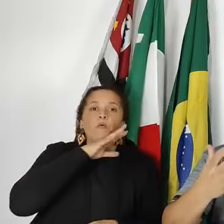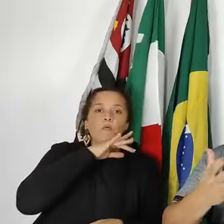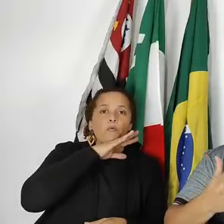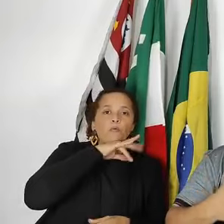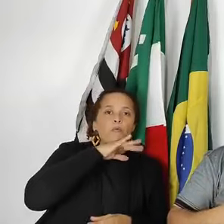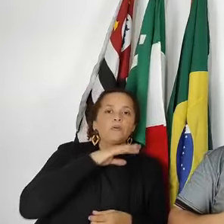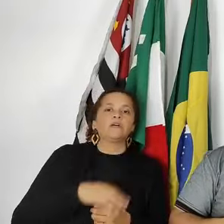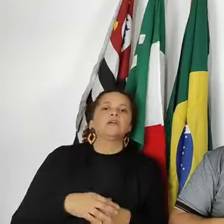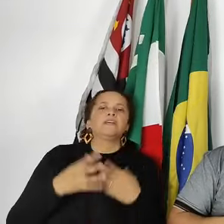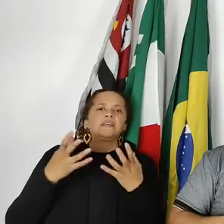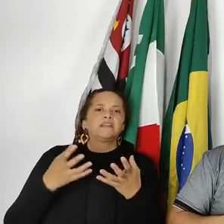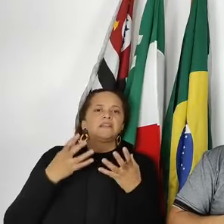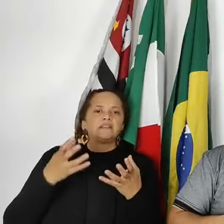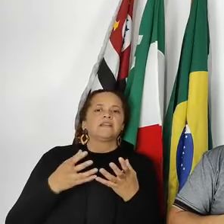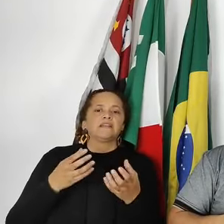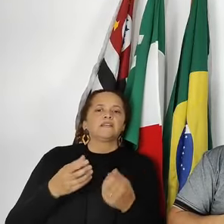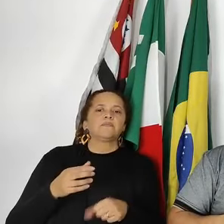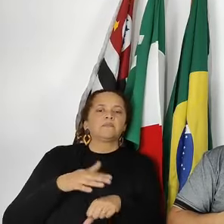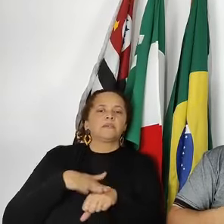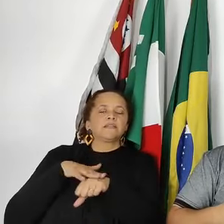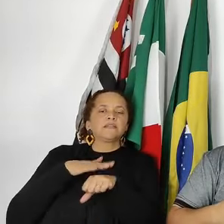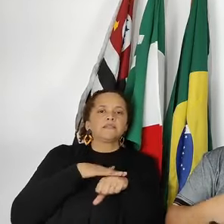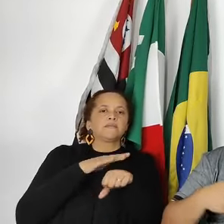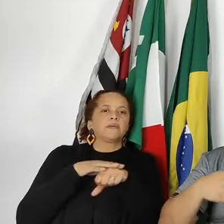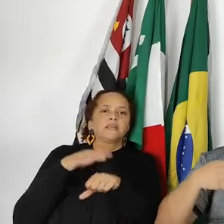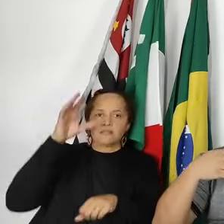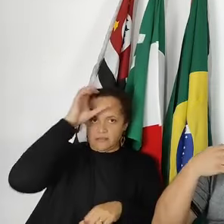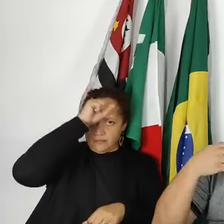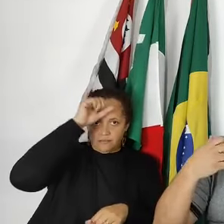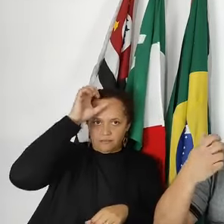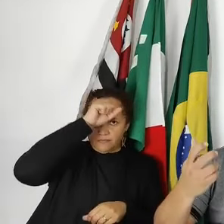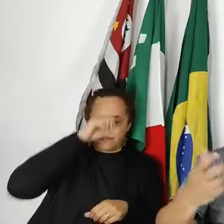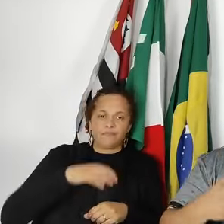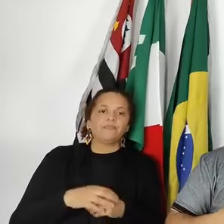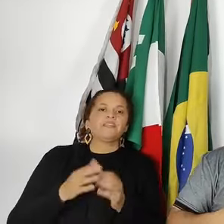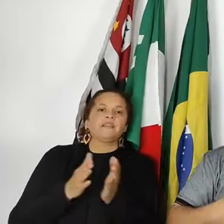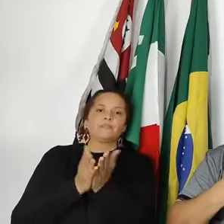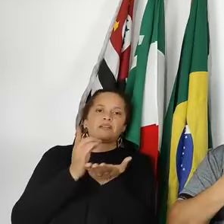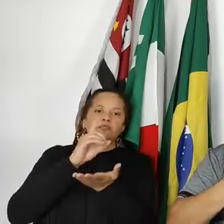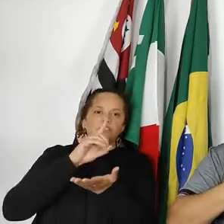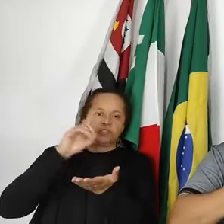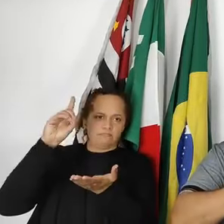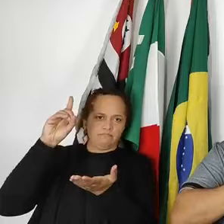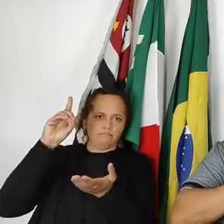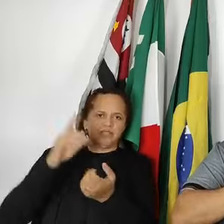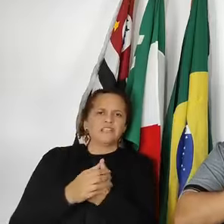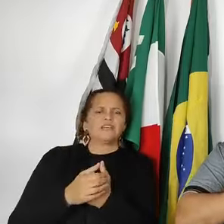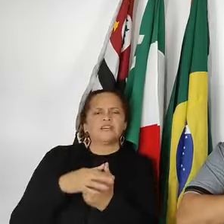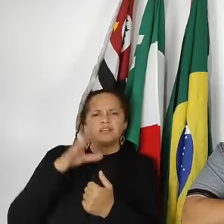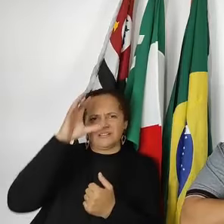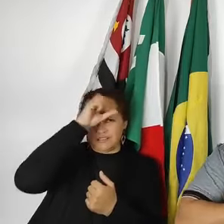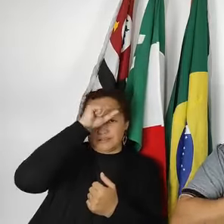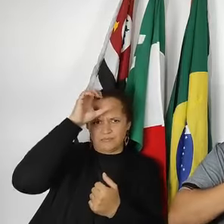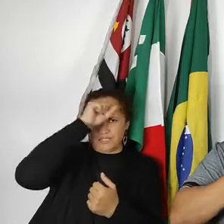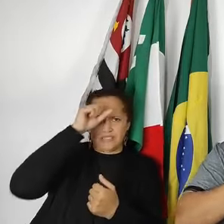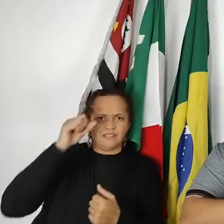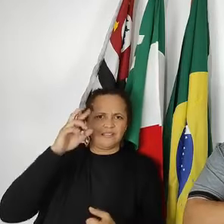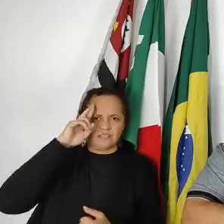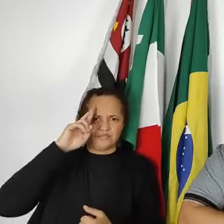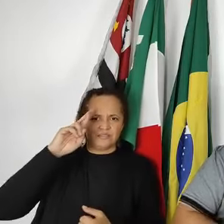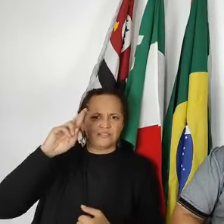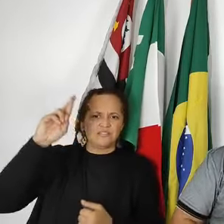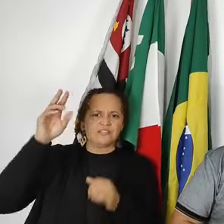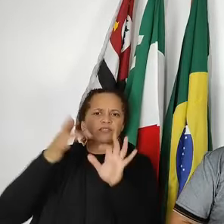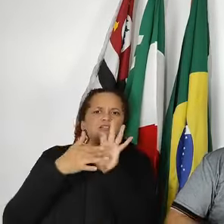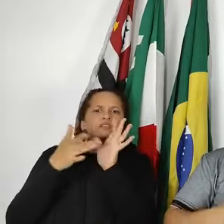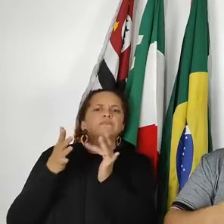buscar cada vez mais os ensinamentos na palavra, os ensinamentos de Deus, né? De